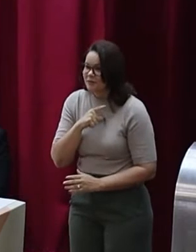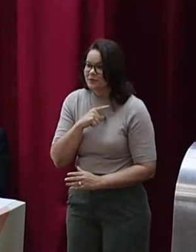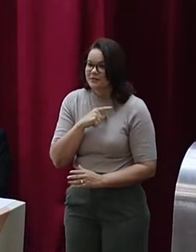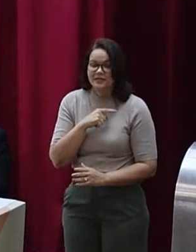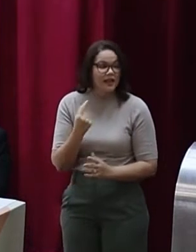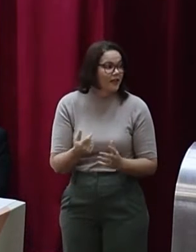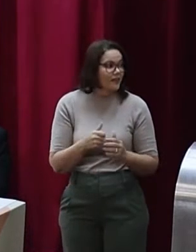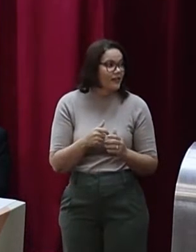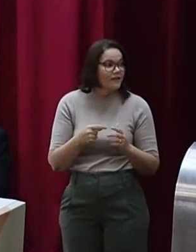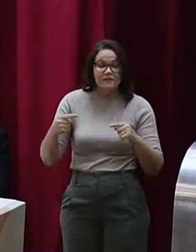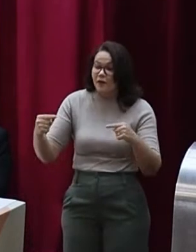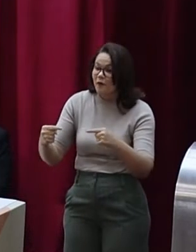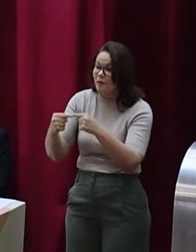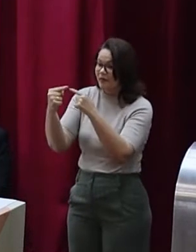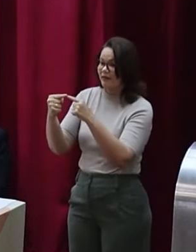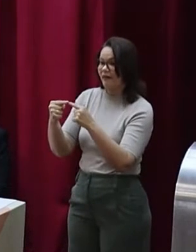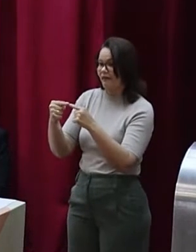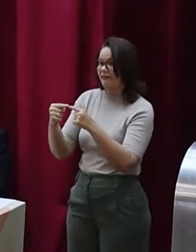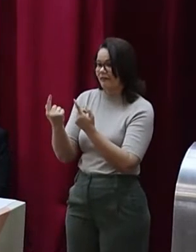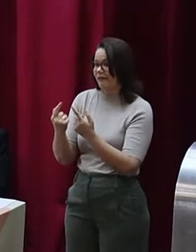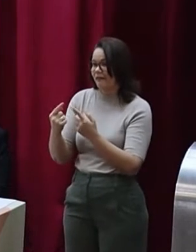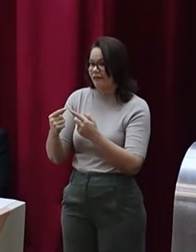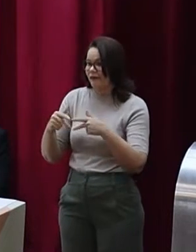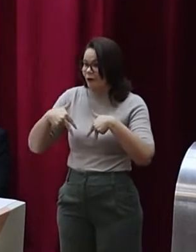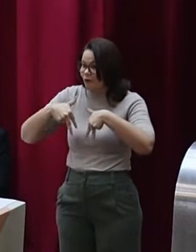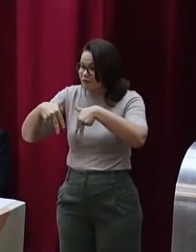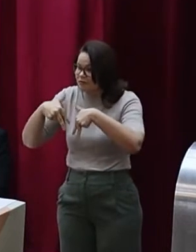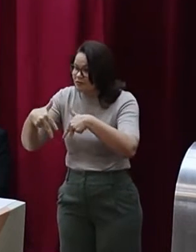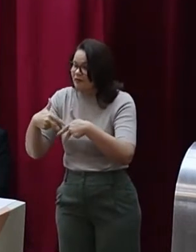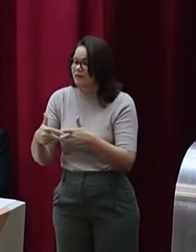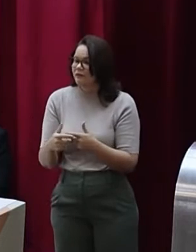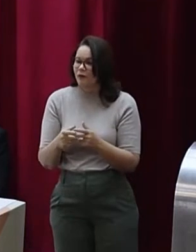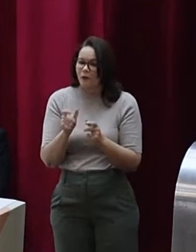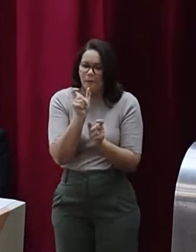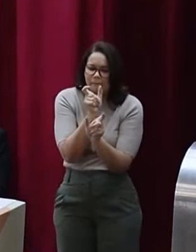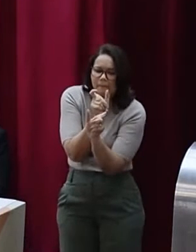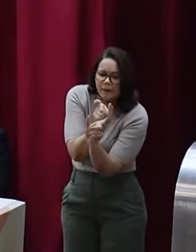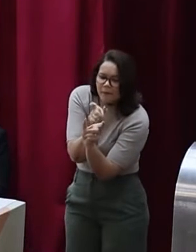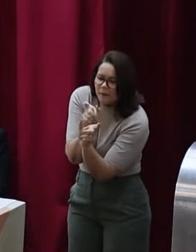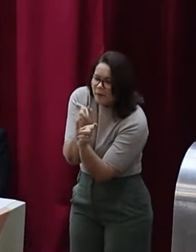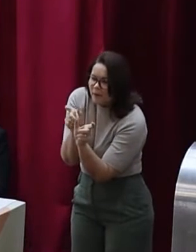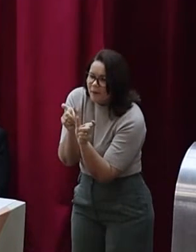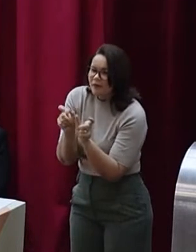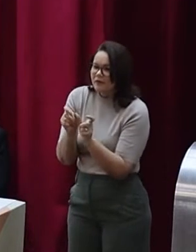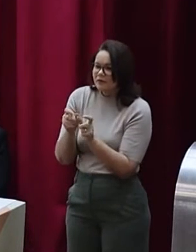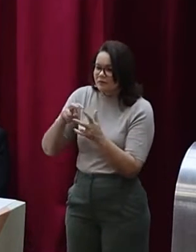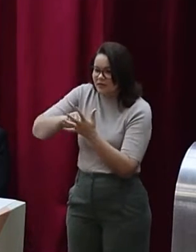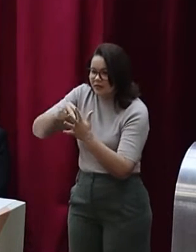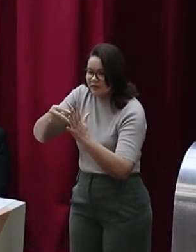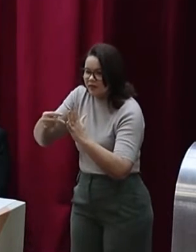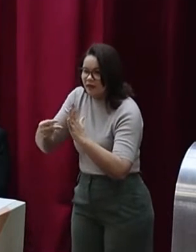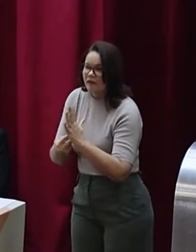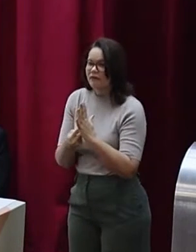gênero verbete dicionário, né, com separação de sílabas e definições aí elencadas